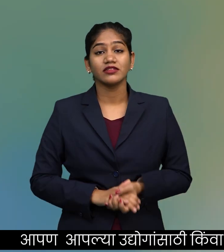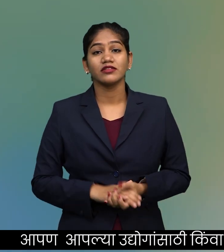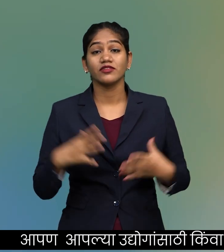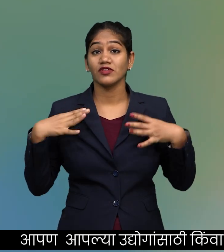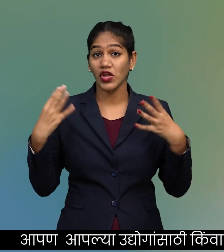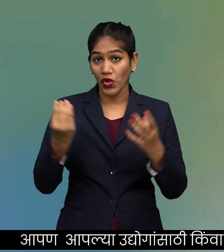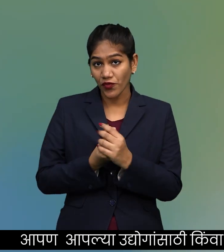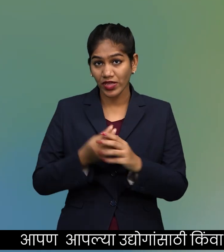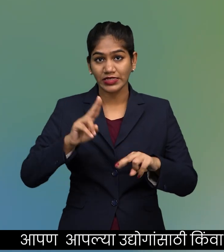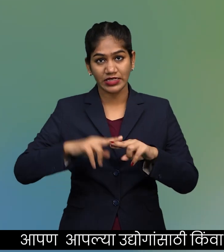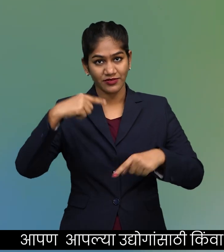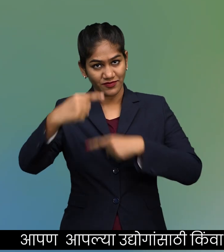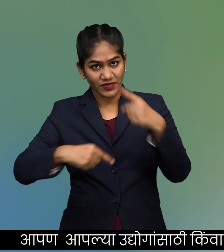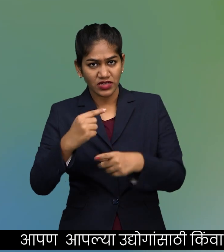वापर करतो.